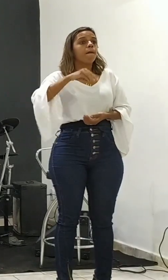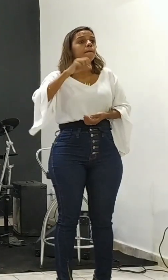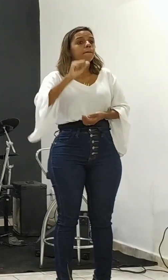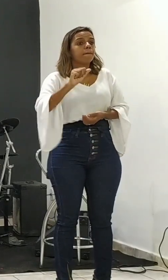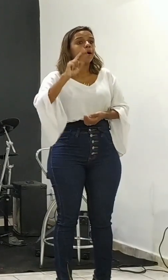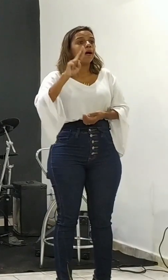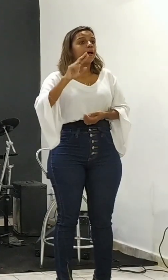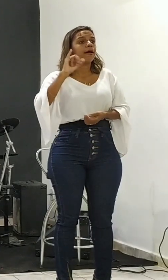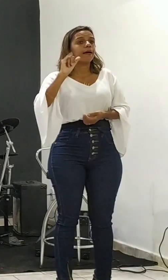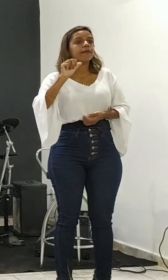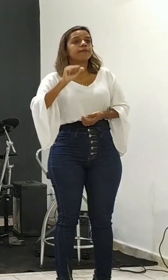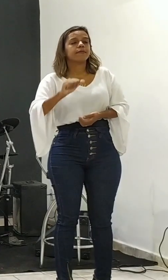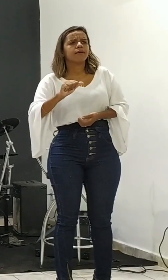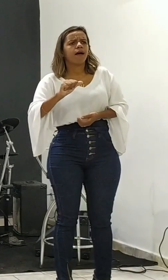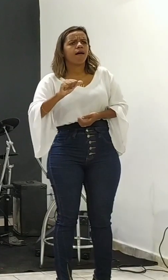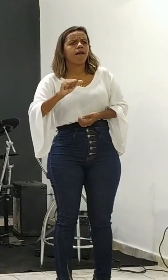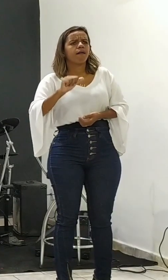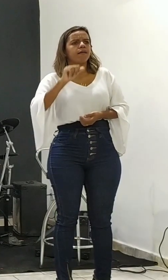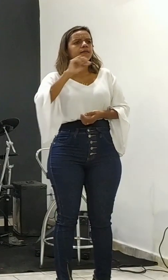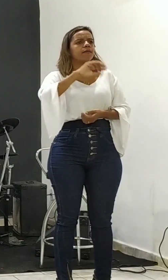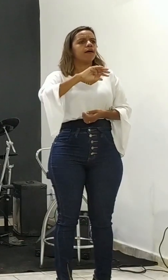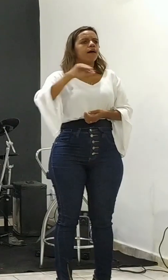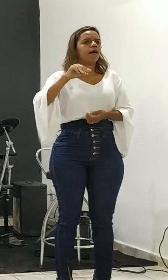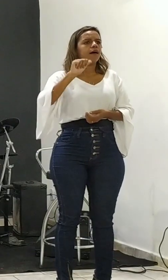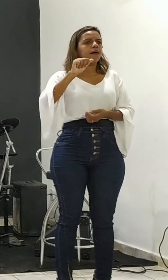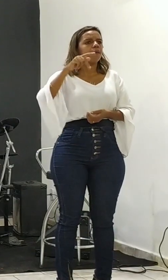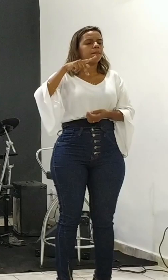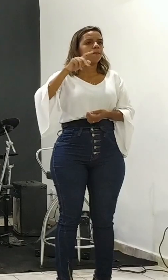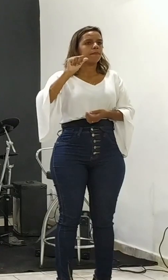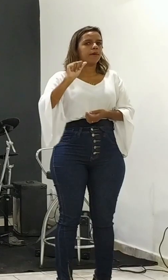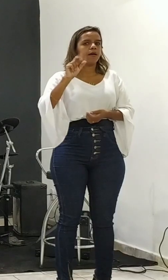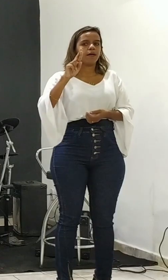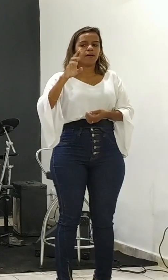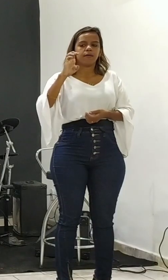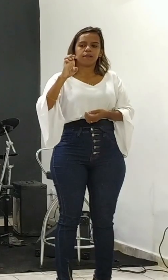Maria dos Santos Aparecida.